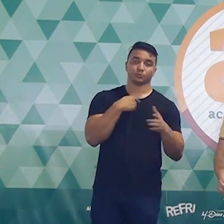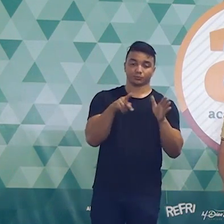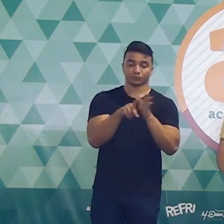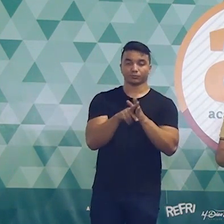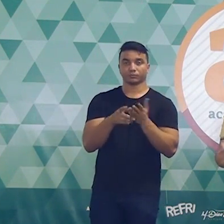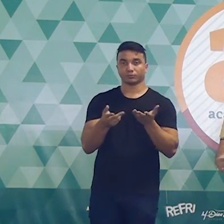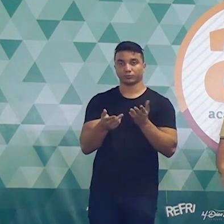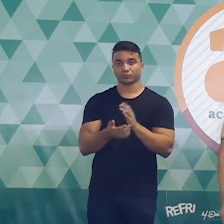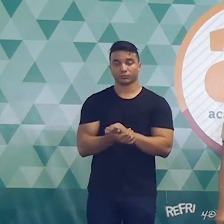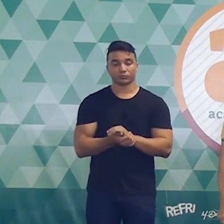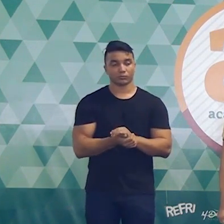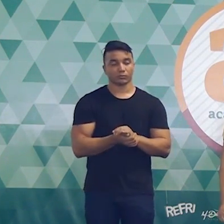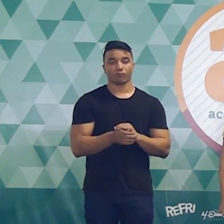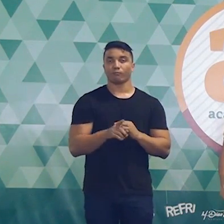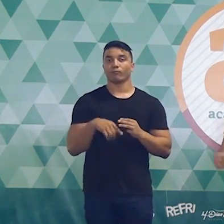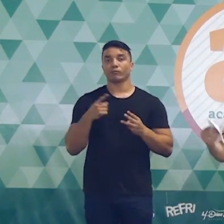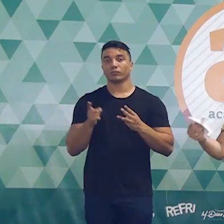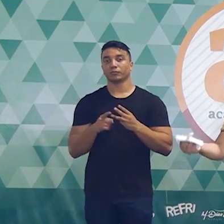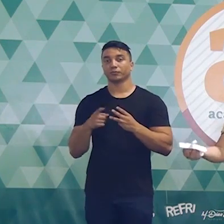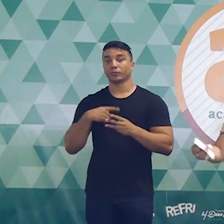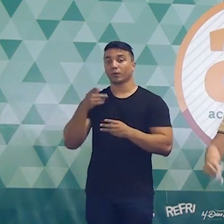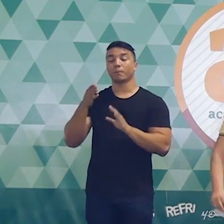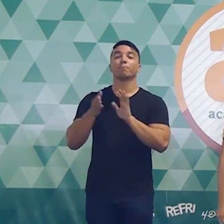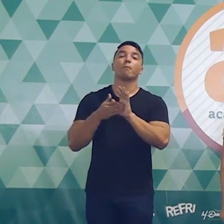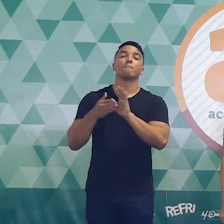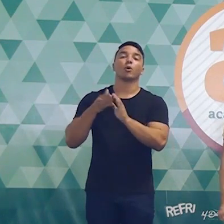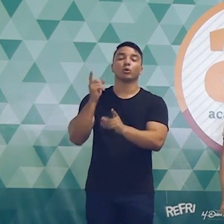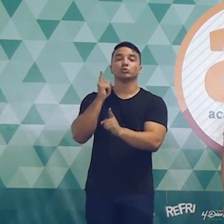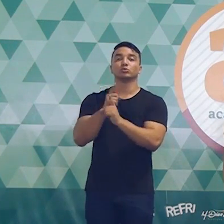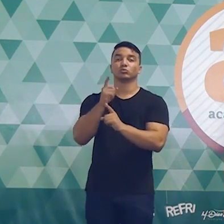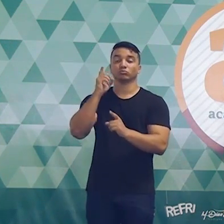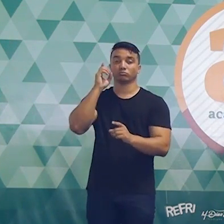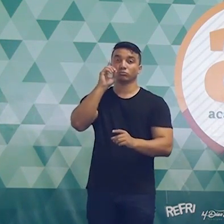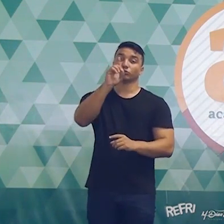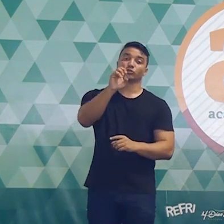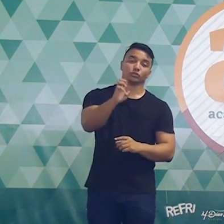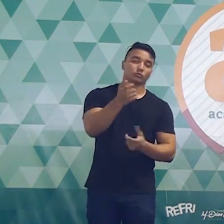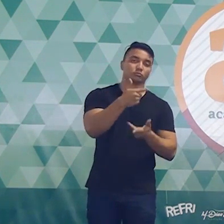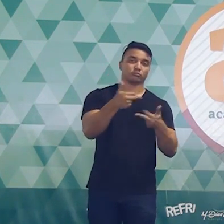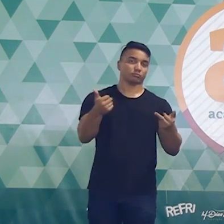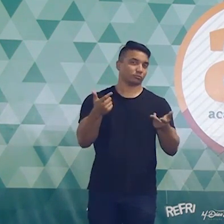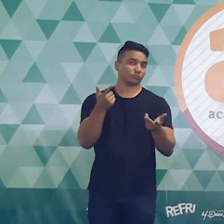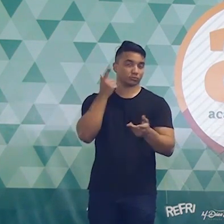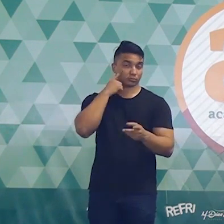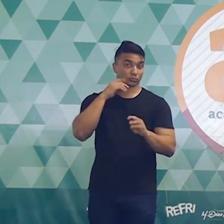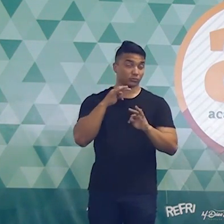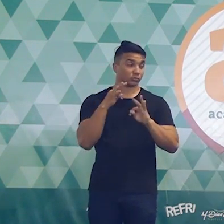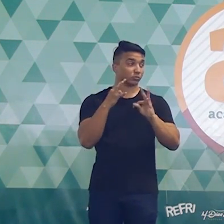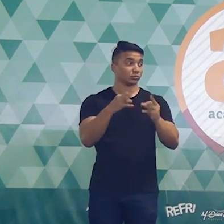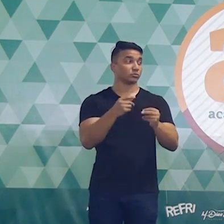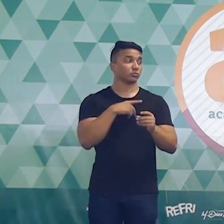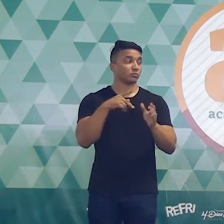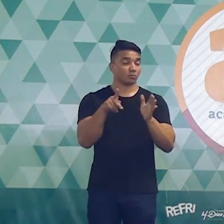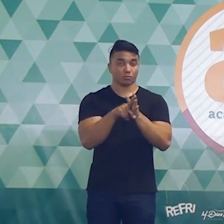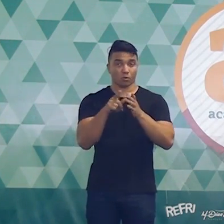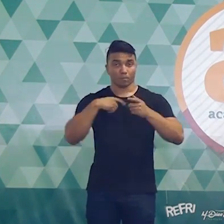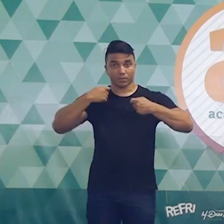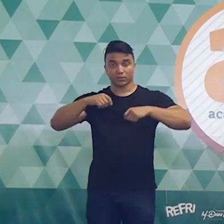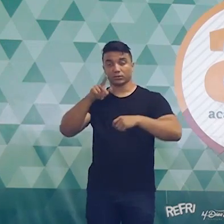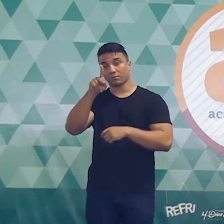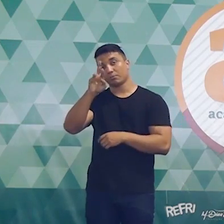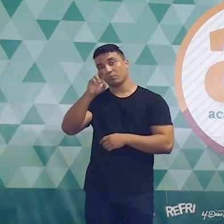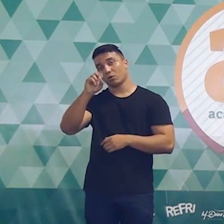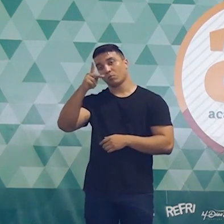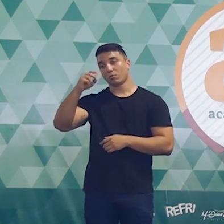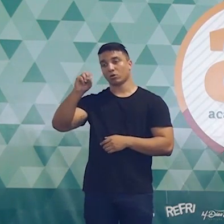a fim de, com o objetivo de, com o propósito de. Então toda ação que eu disser, ela tem que ter um